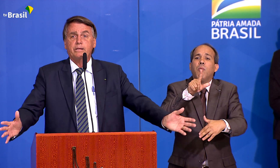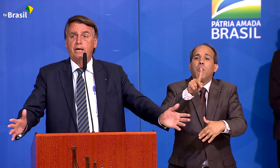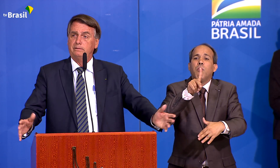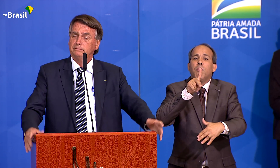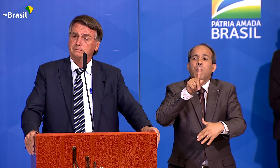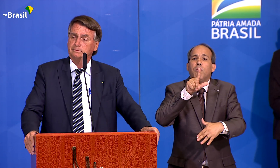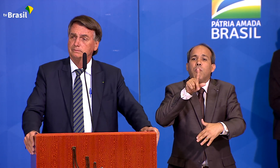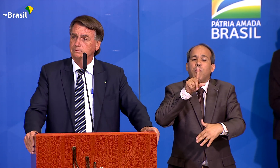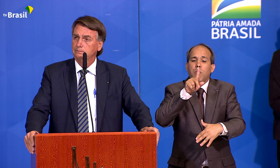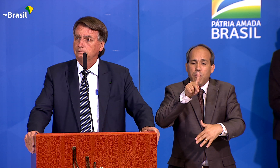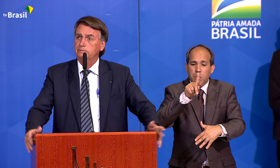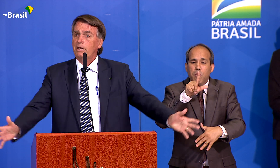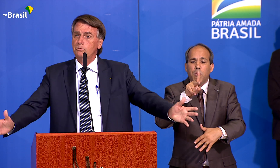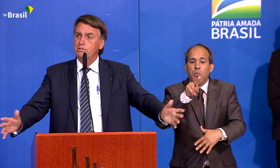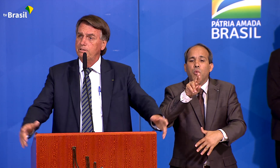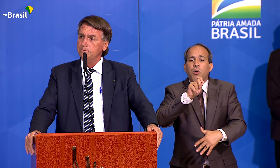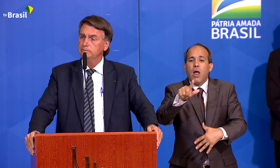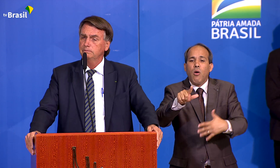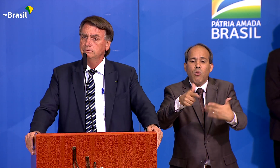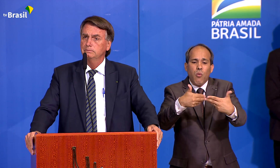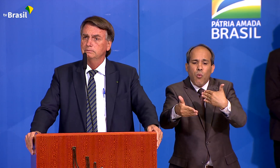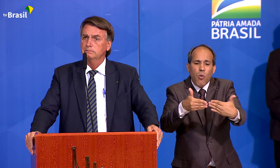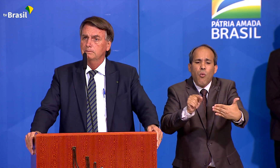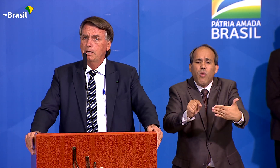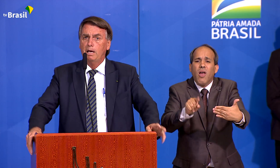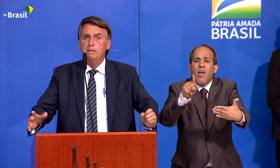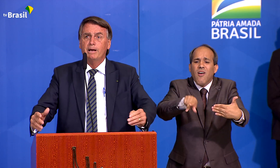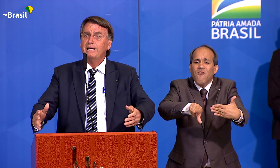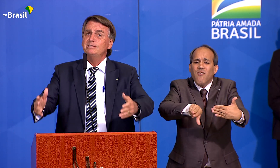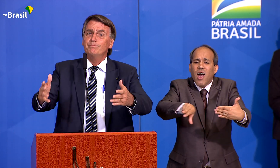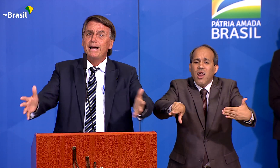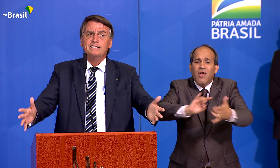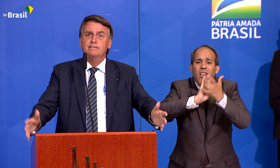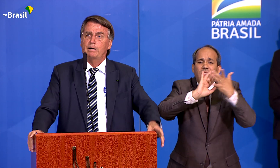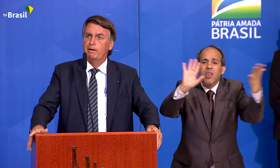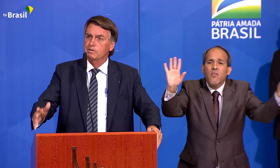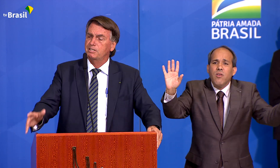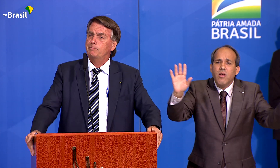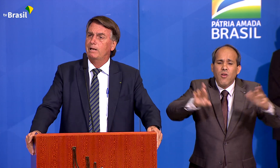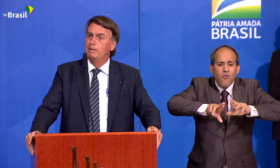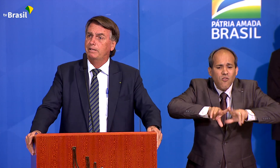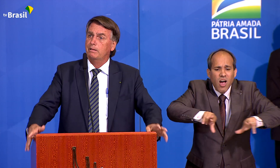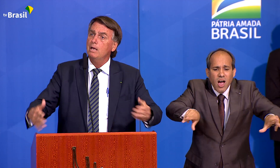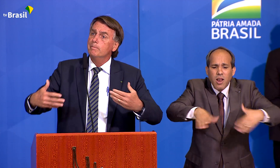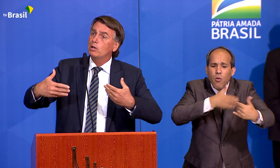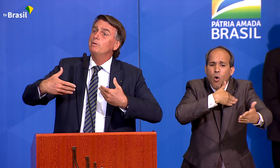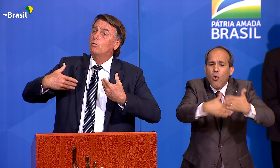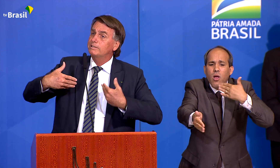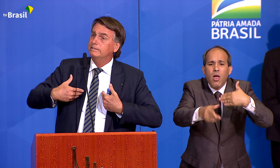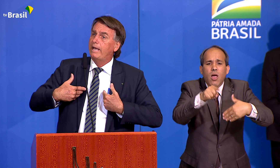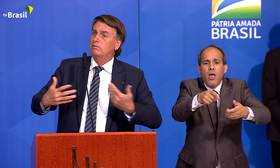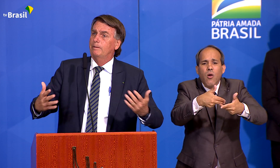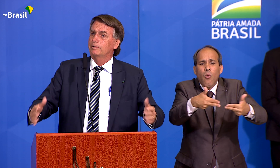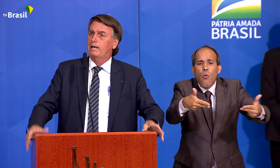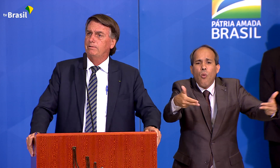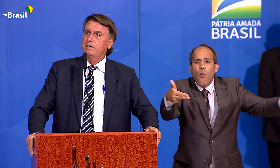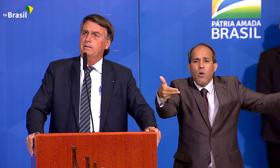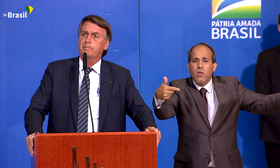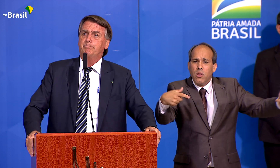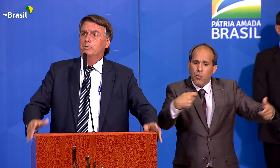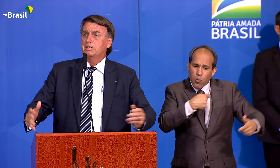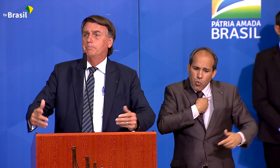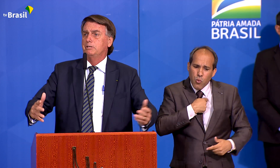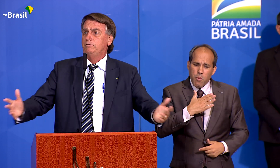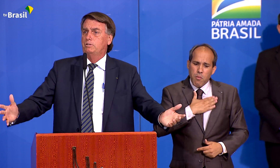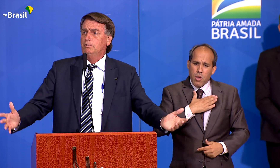quaisquer não tem que discutir é a liberdade máxima para vocês parlamentares que eu me considero o